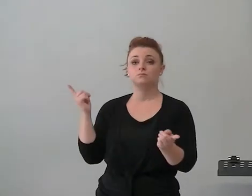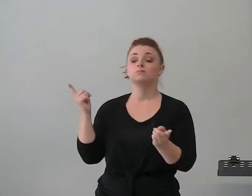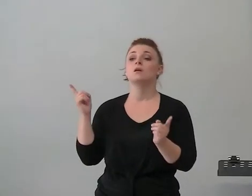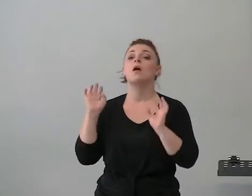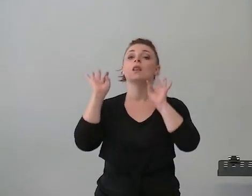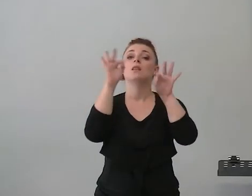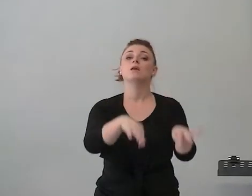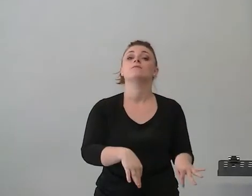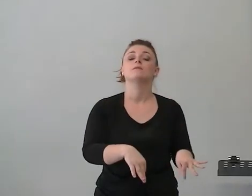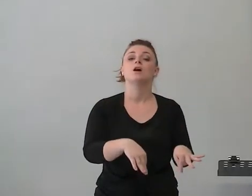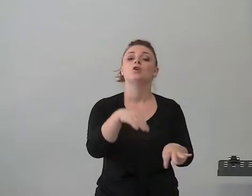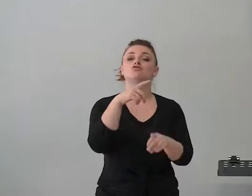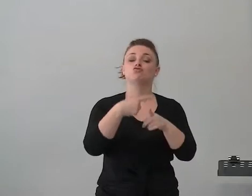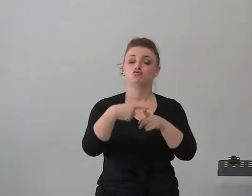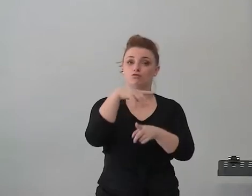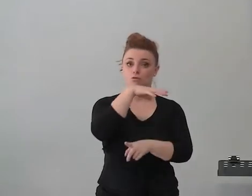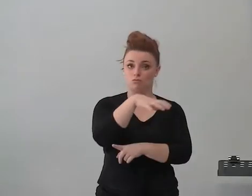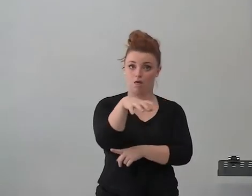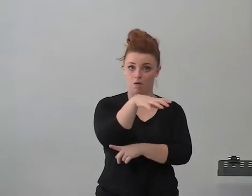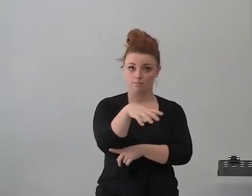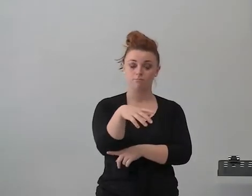e Gesù, entrato nel Tempio,